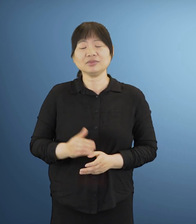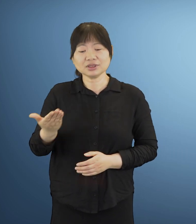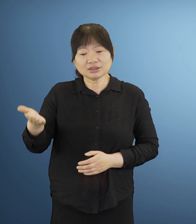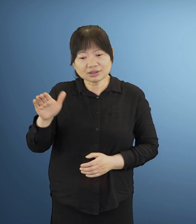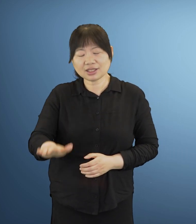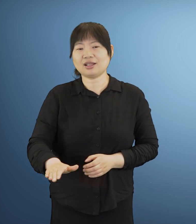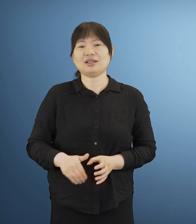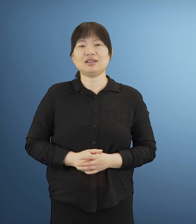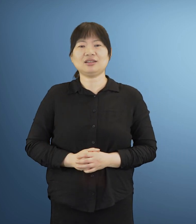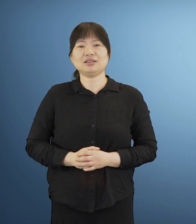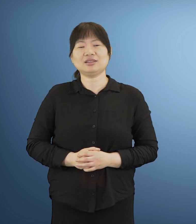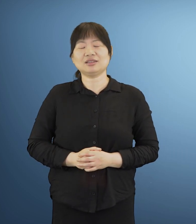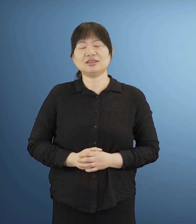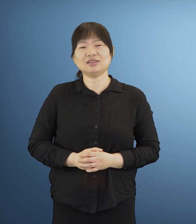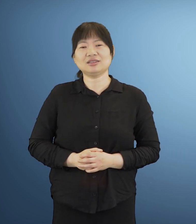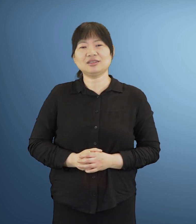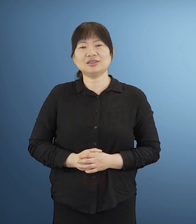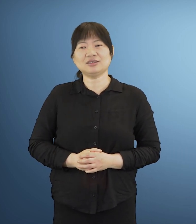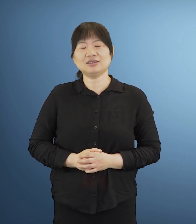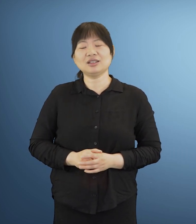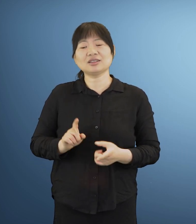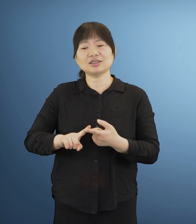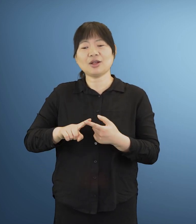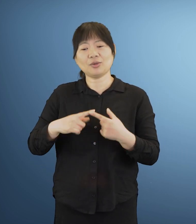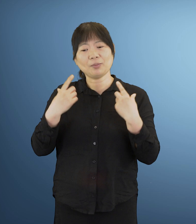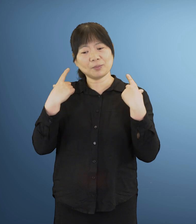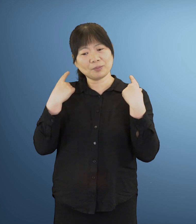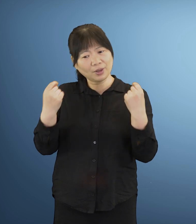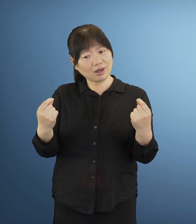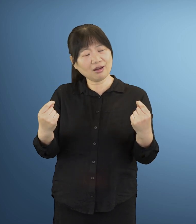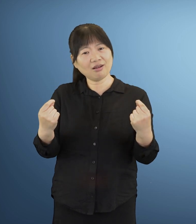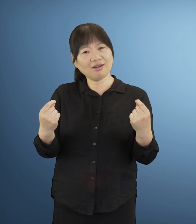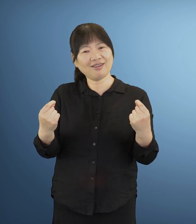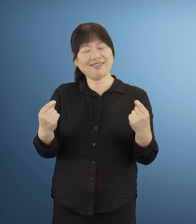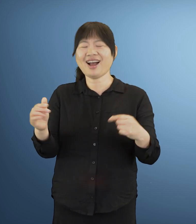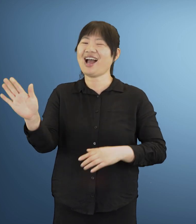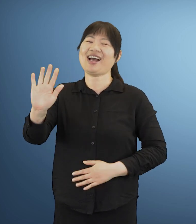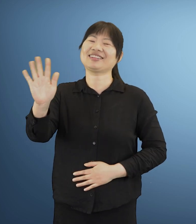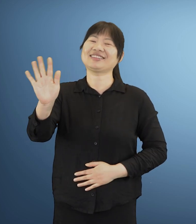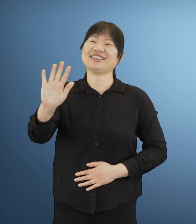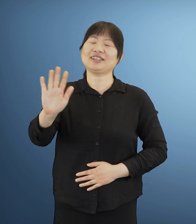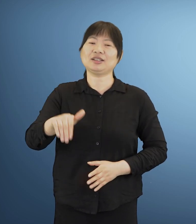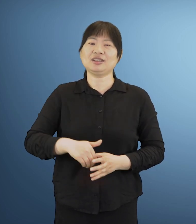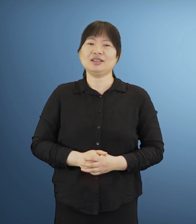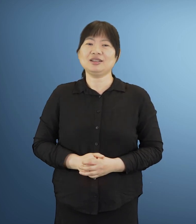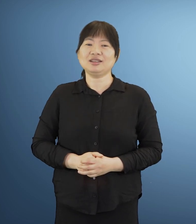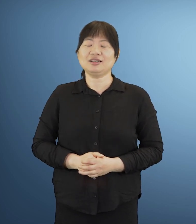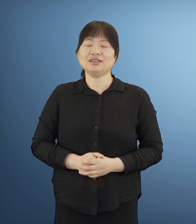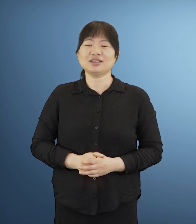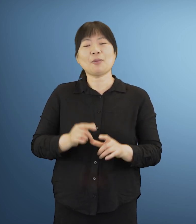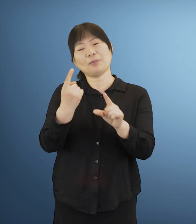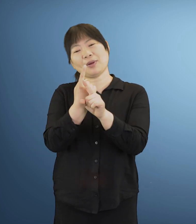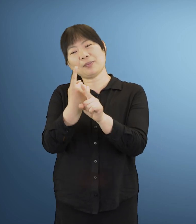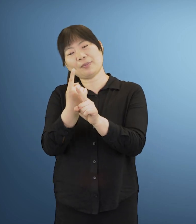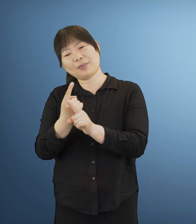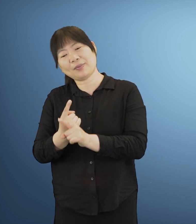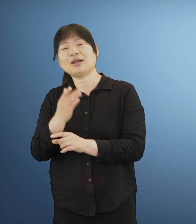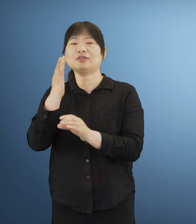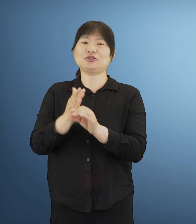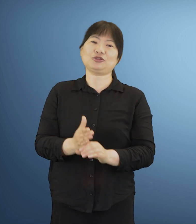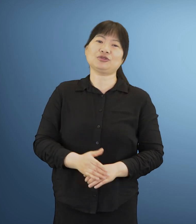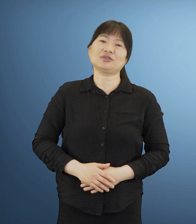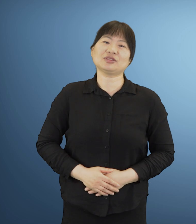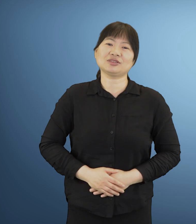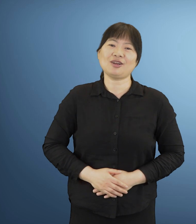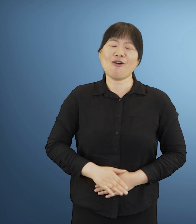그런데 그것이 늘 그대로 머물러 있는 게 아니라 어떻게 됩니까? 자꾸 달라져요.